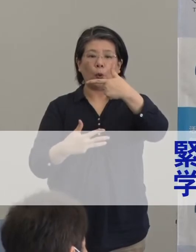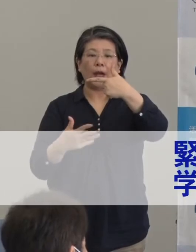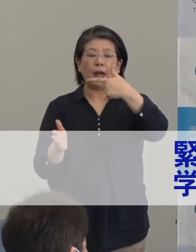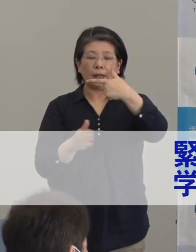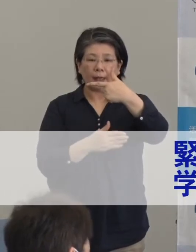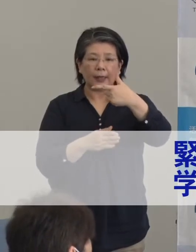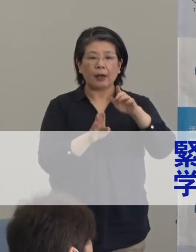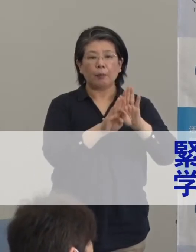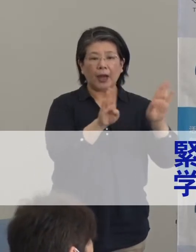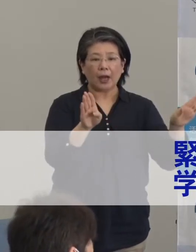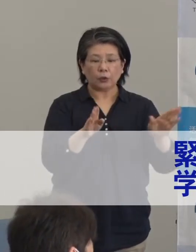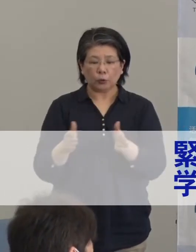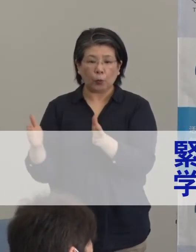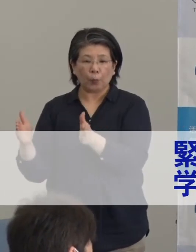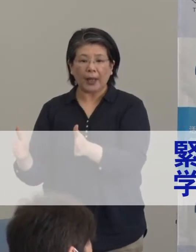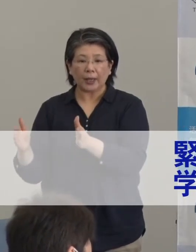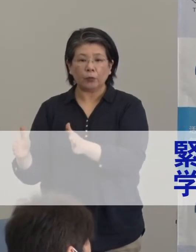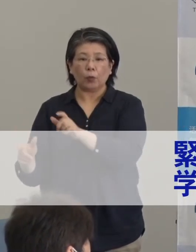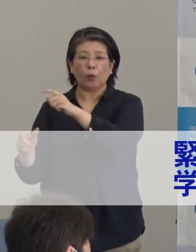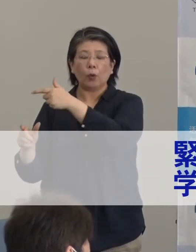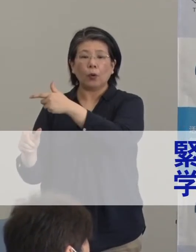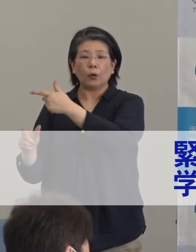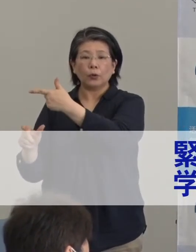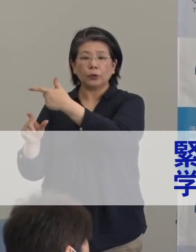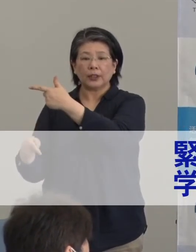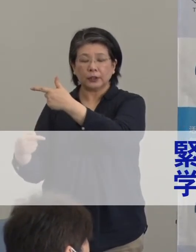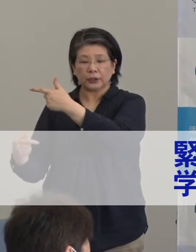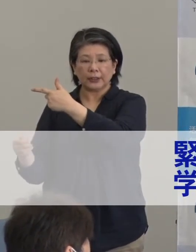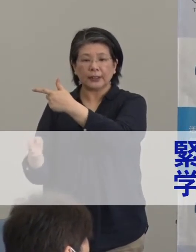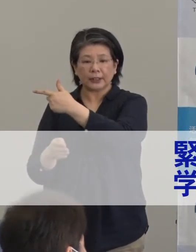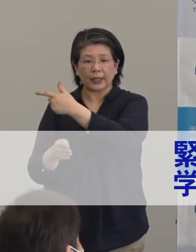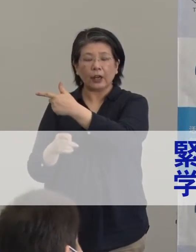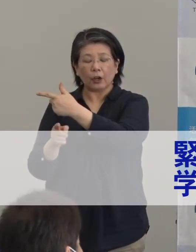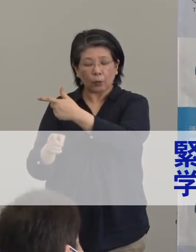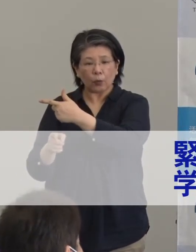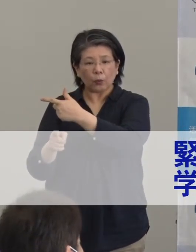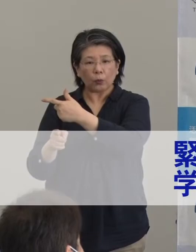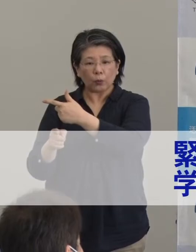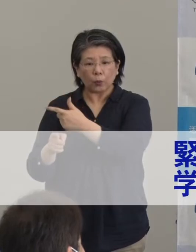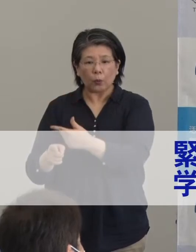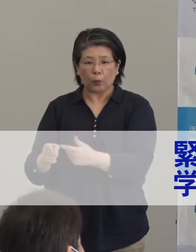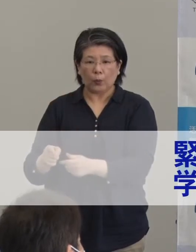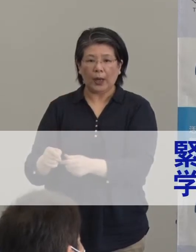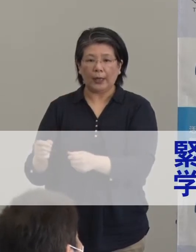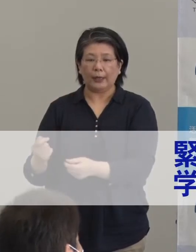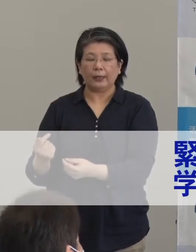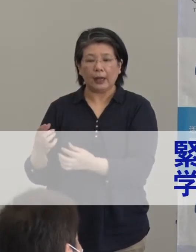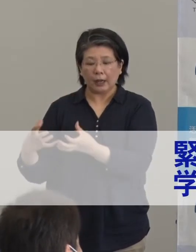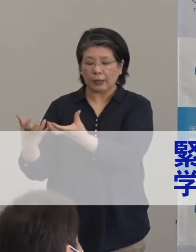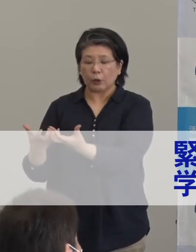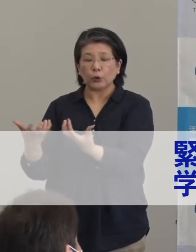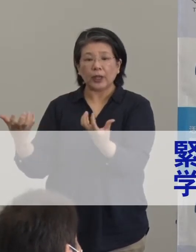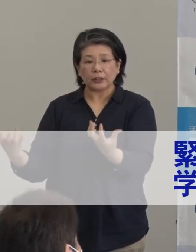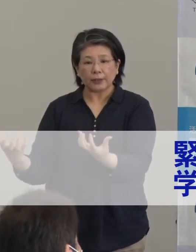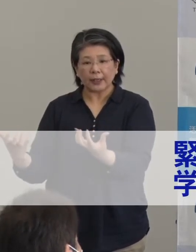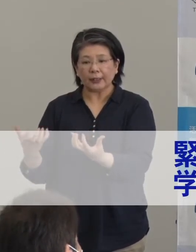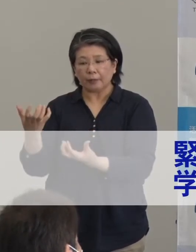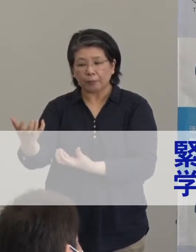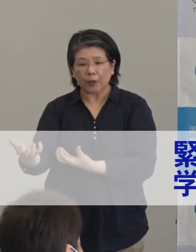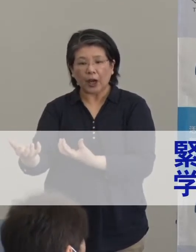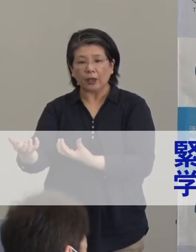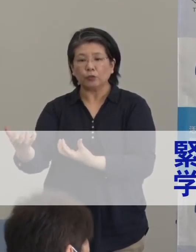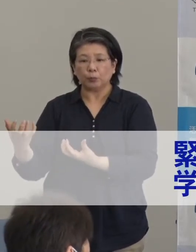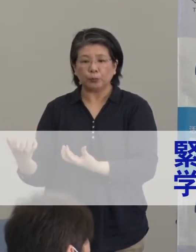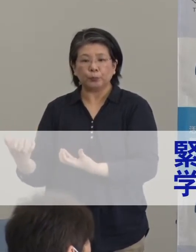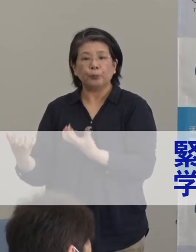ていくという必要があろうかと思いますし、まだまだ14日に解除されるかも分かりませんけれども、やっぱり慎重